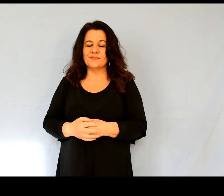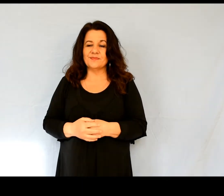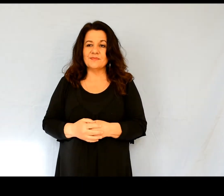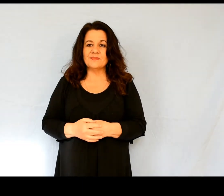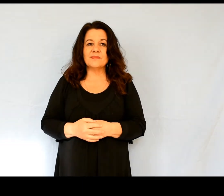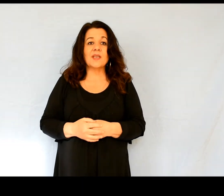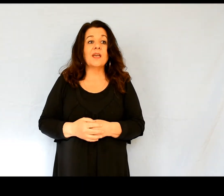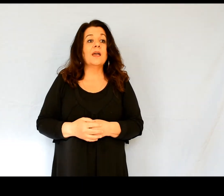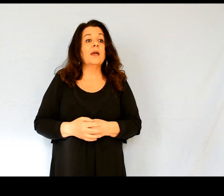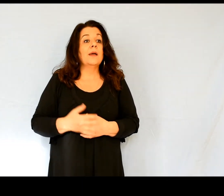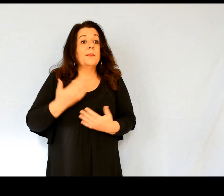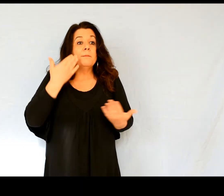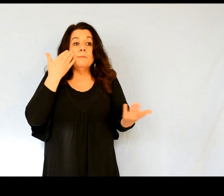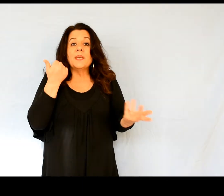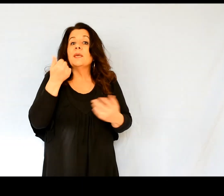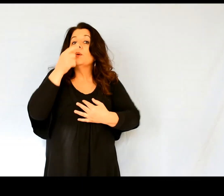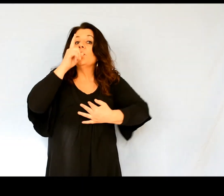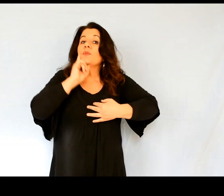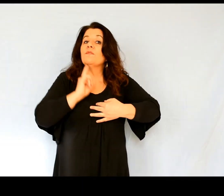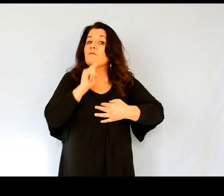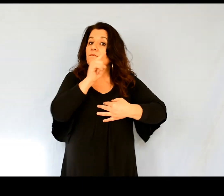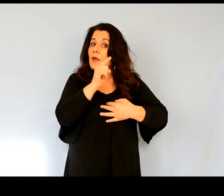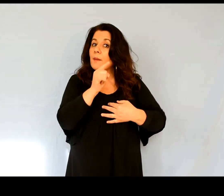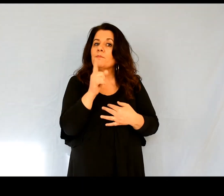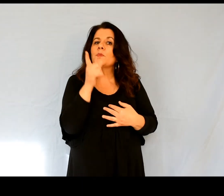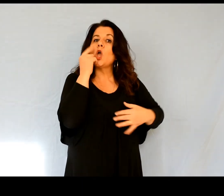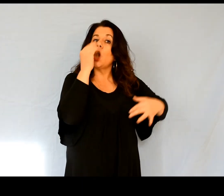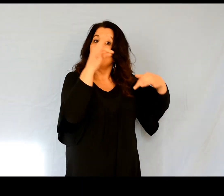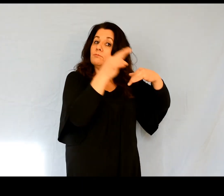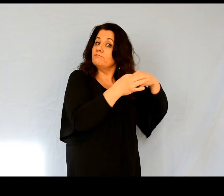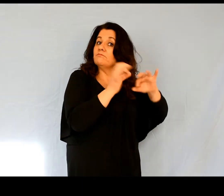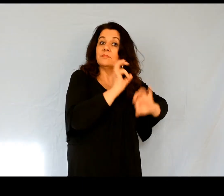La femme sans mari, ou celle qui reste vierge,